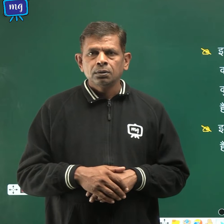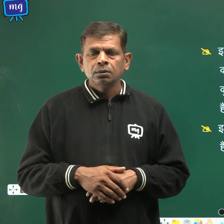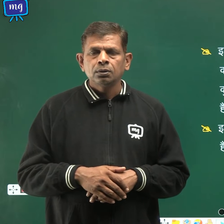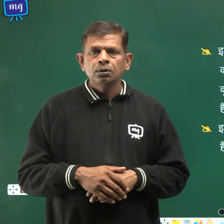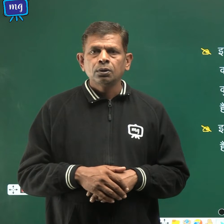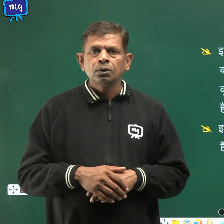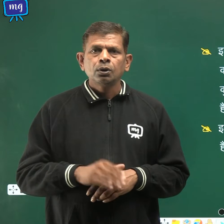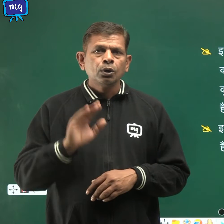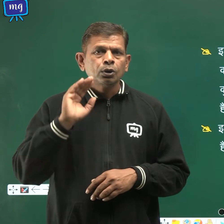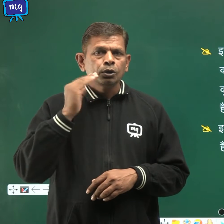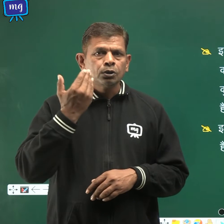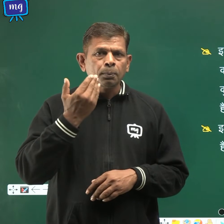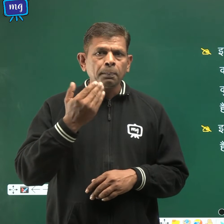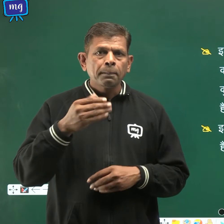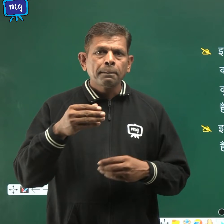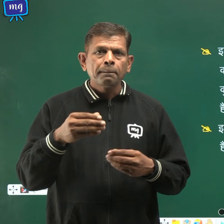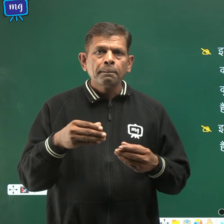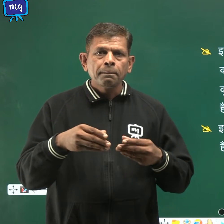जब प्लास्टिक की कंघी